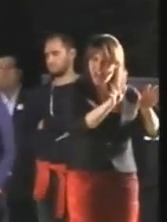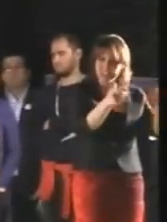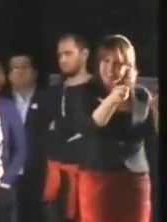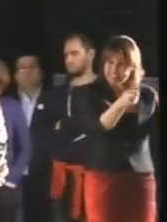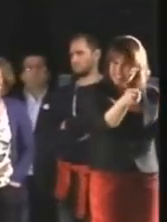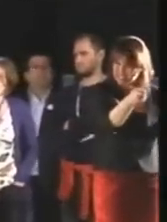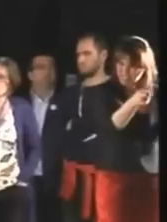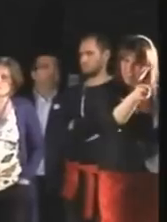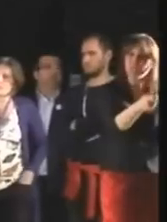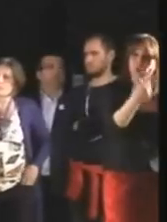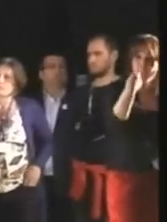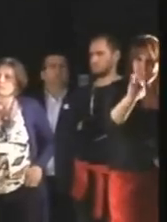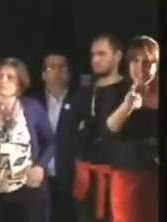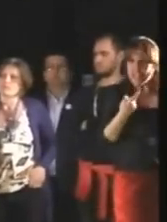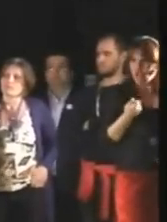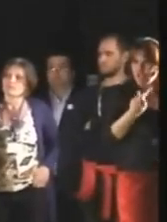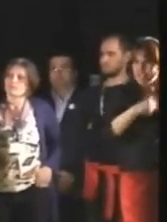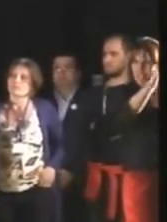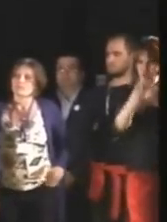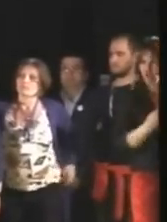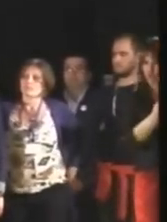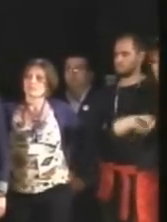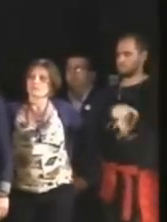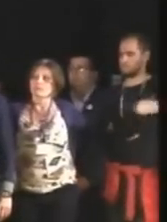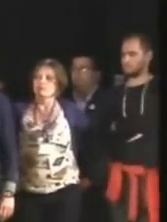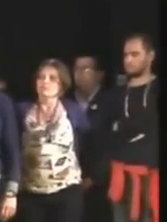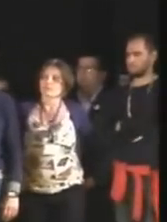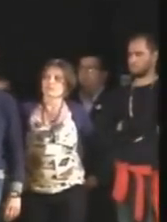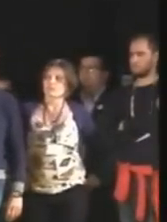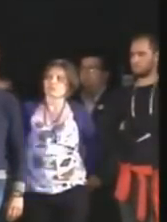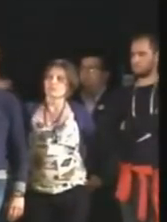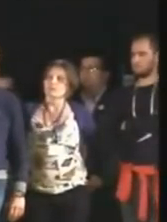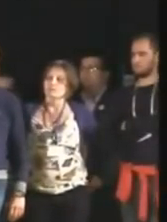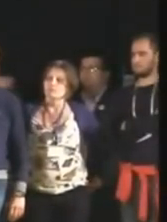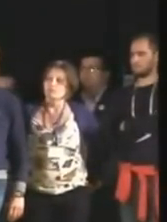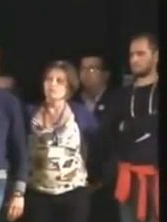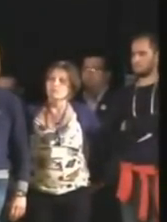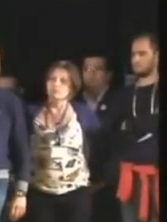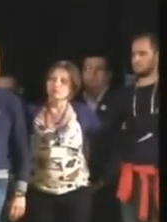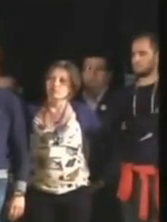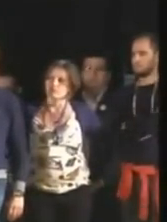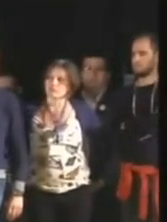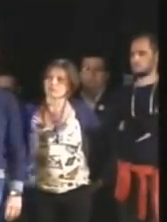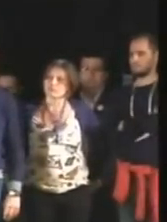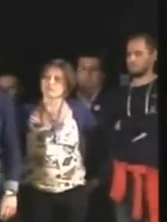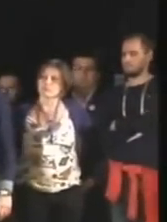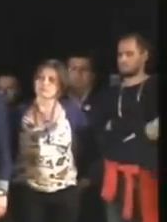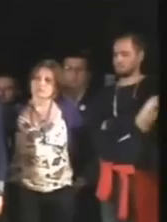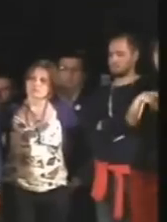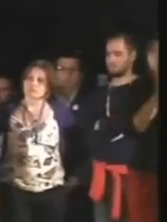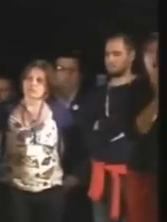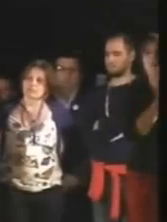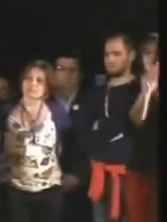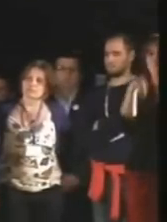fa una realtà personale per te. Abbiamo, è questo il problema che sta arrivando. E allora i posti di